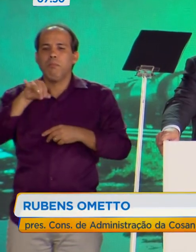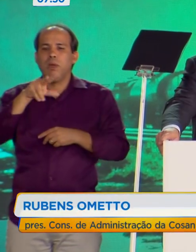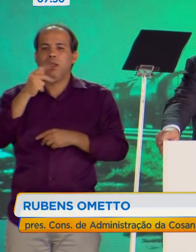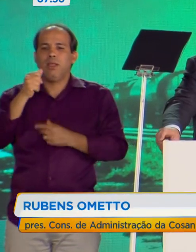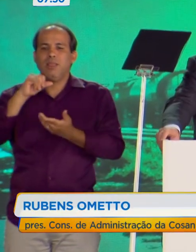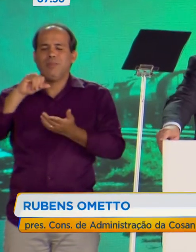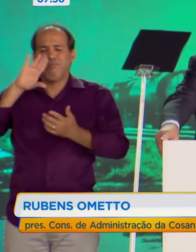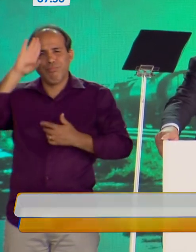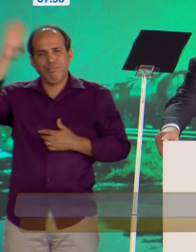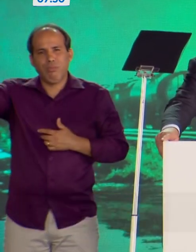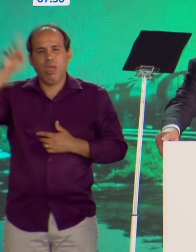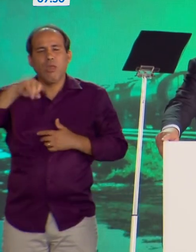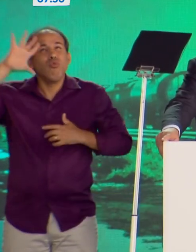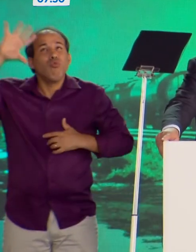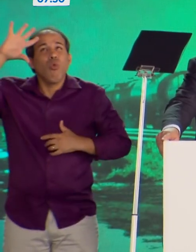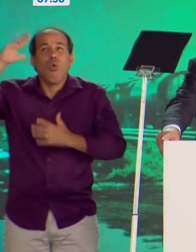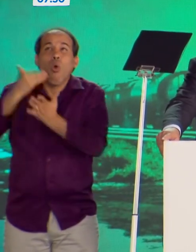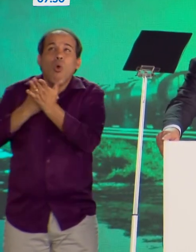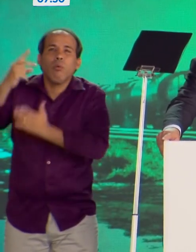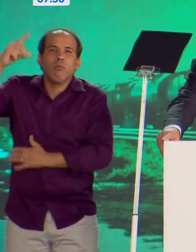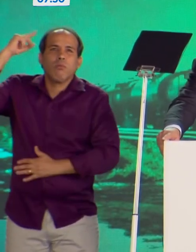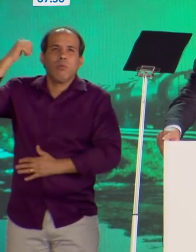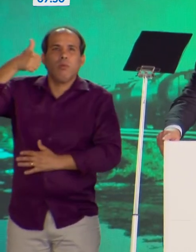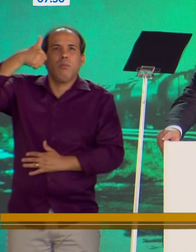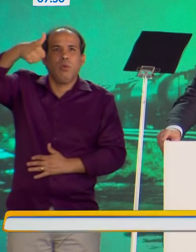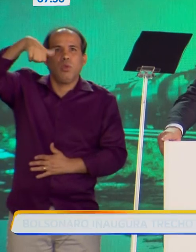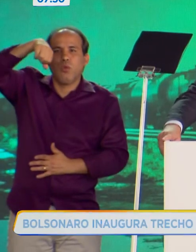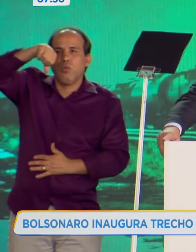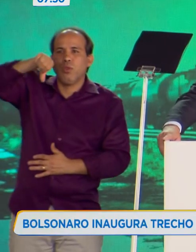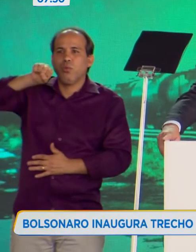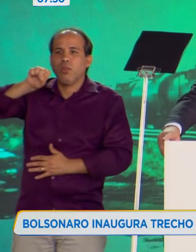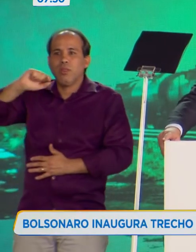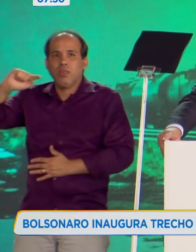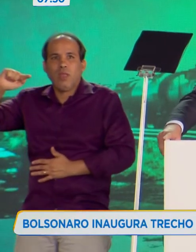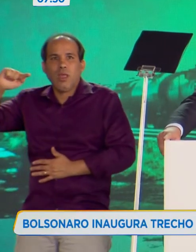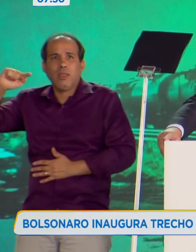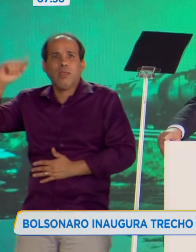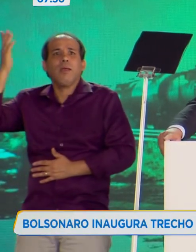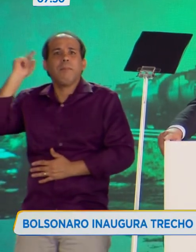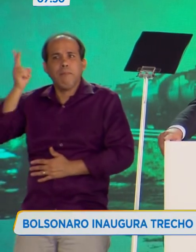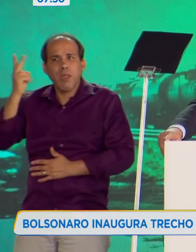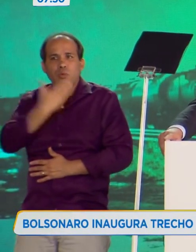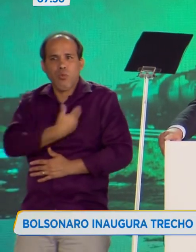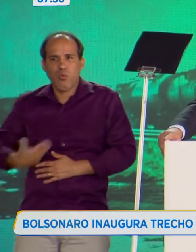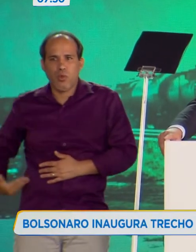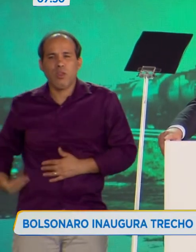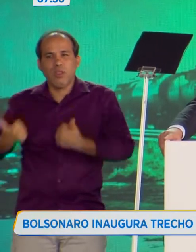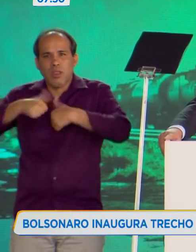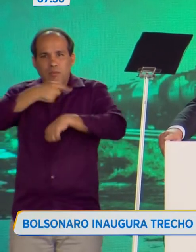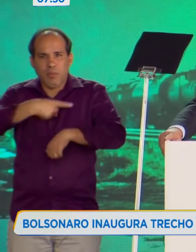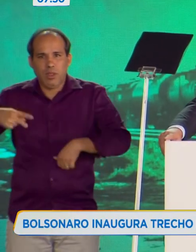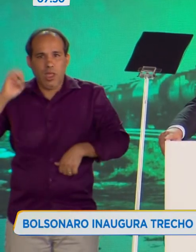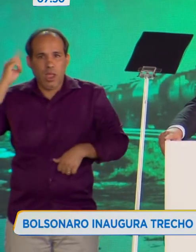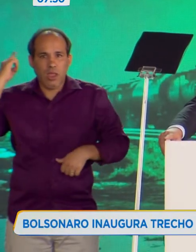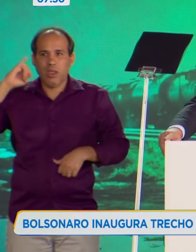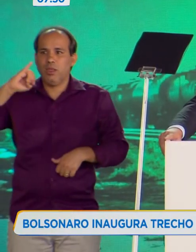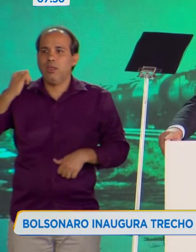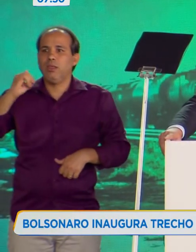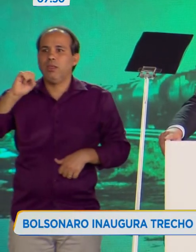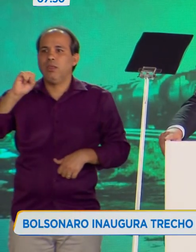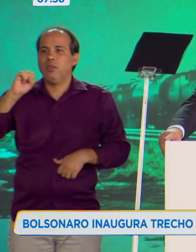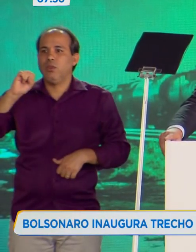sonho que começou a ser construído em 1987, ainda no governo José Sarney, e cuja